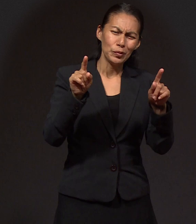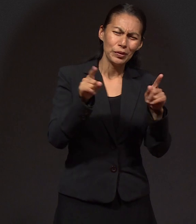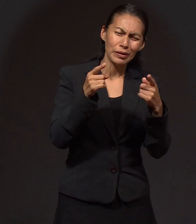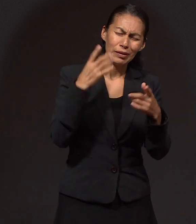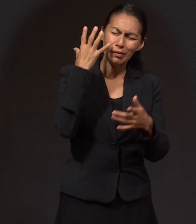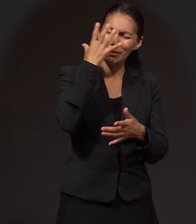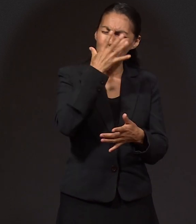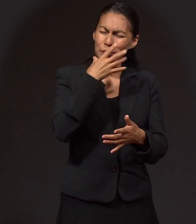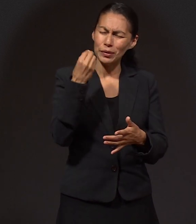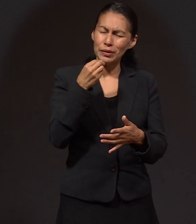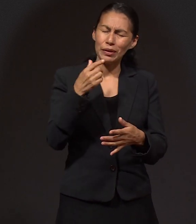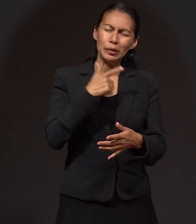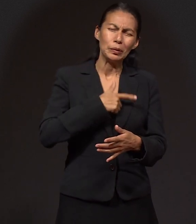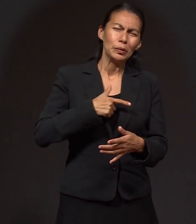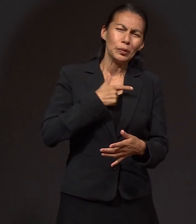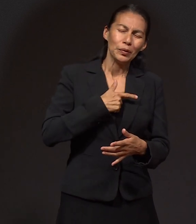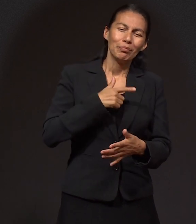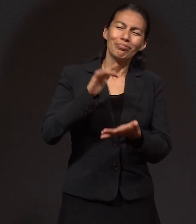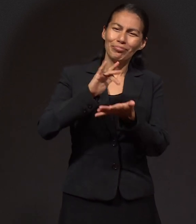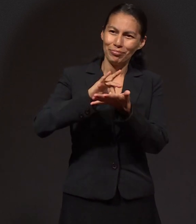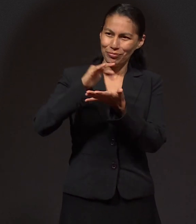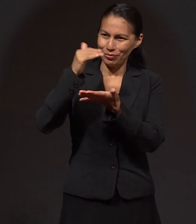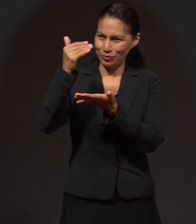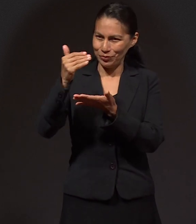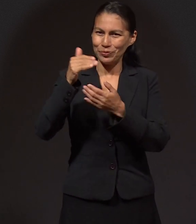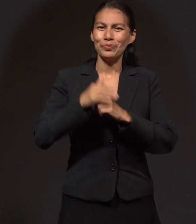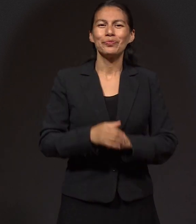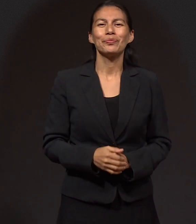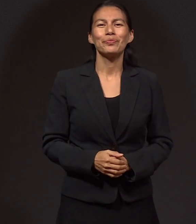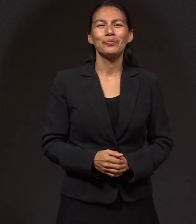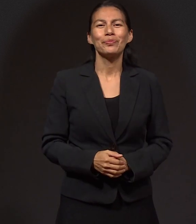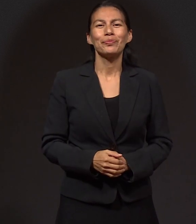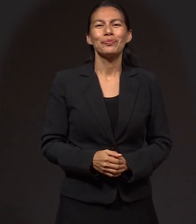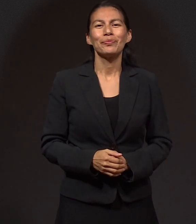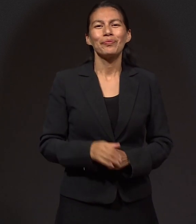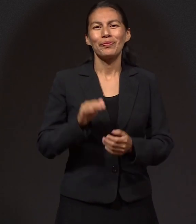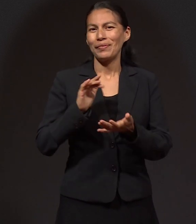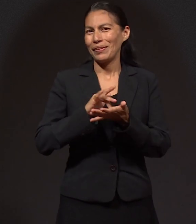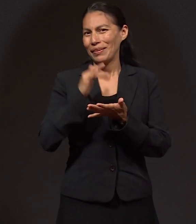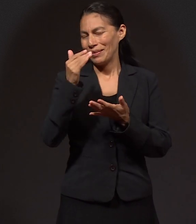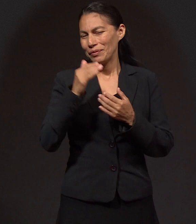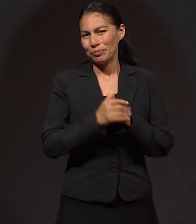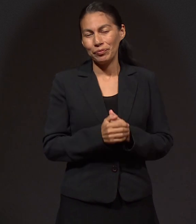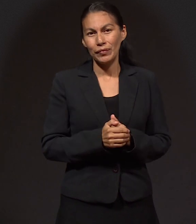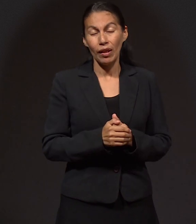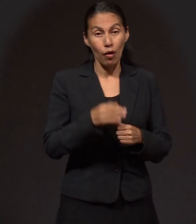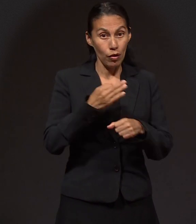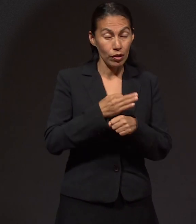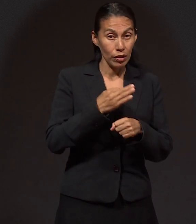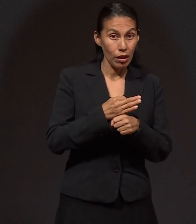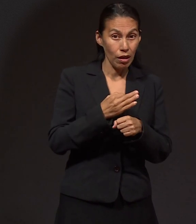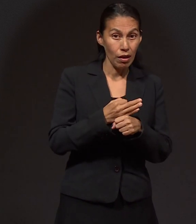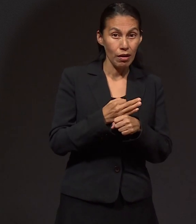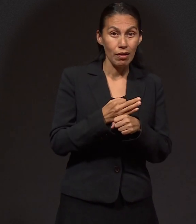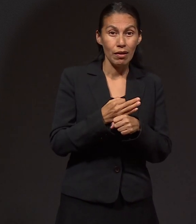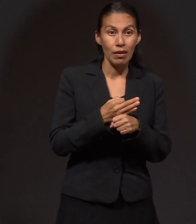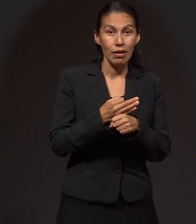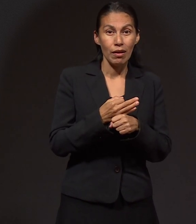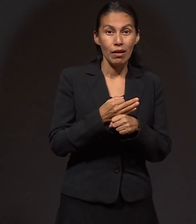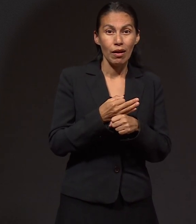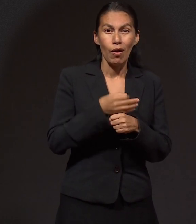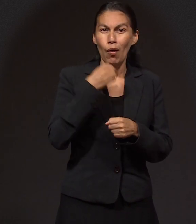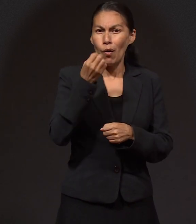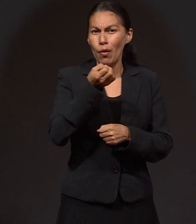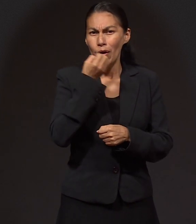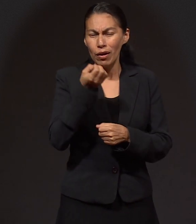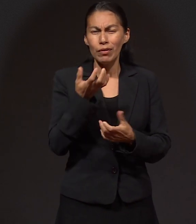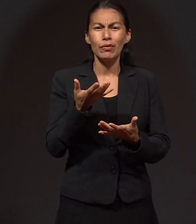tu